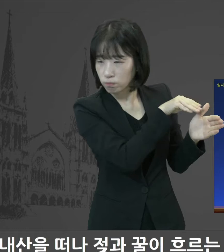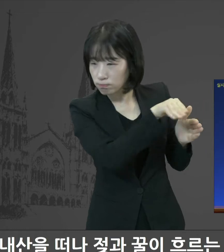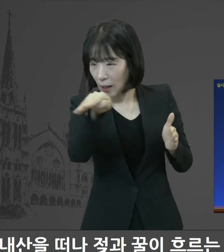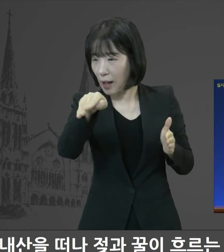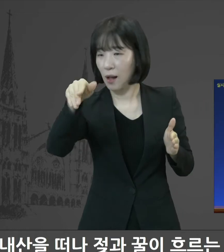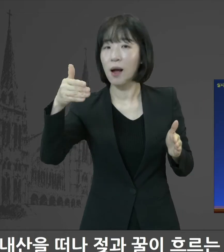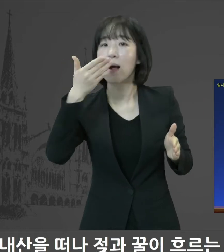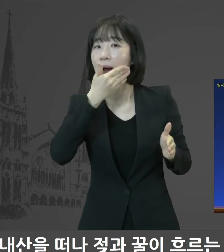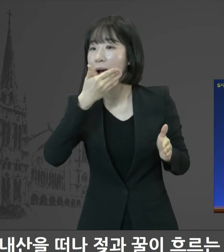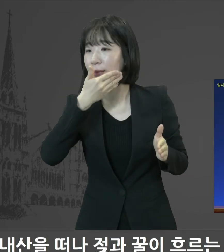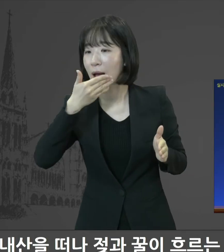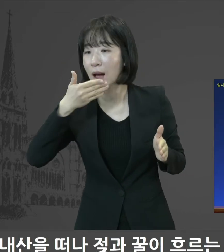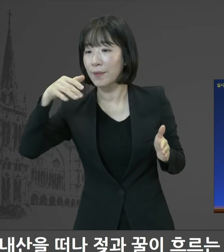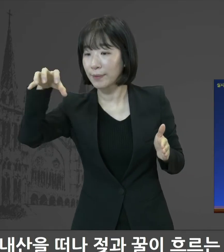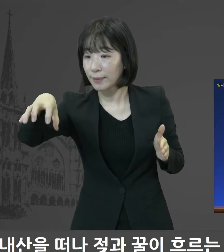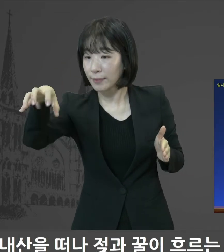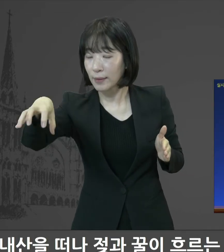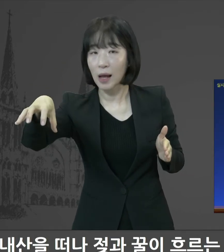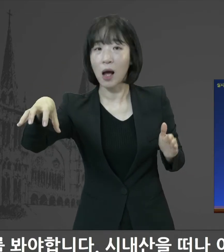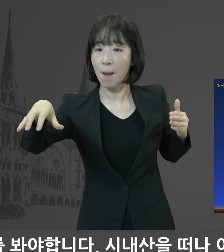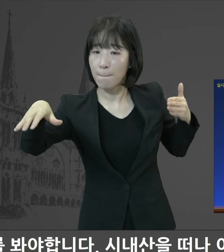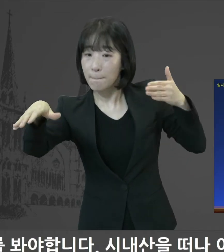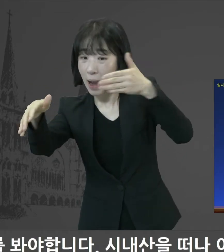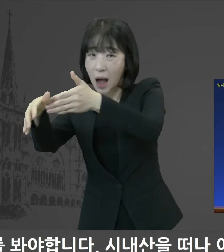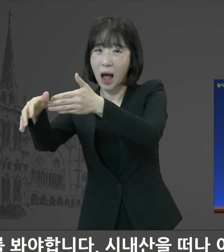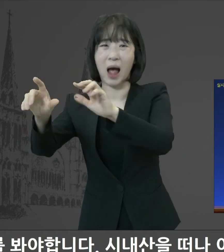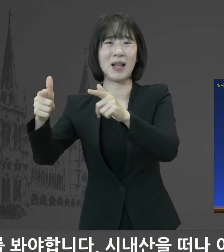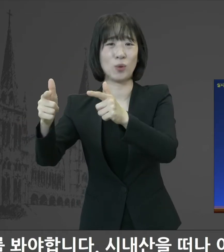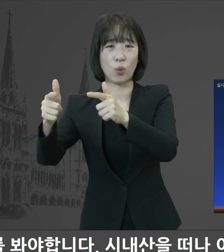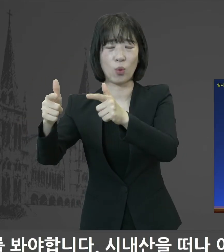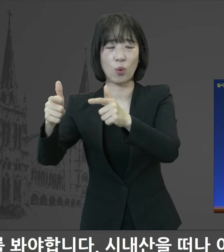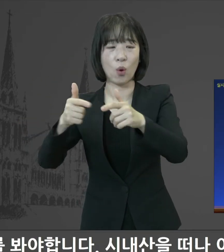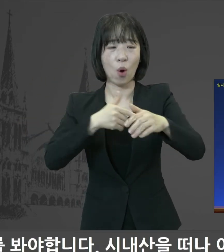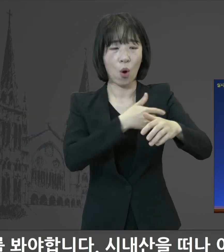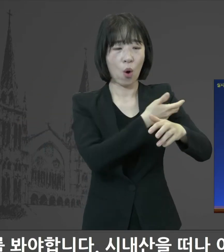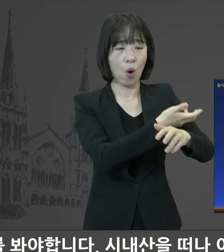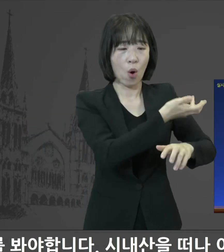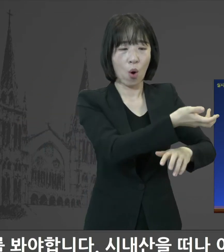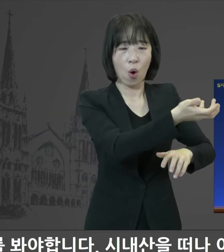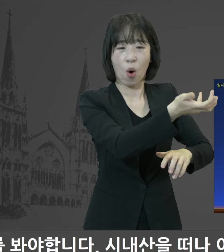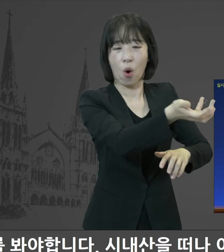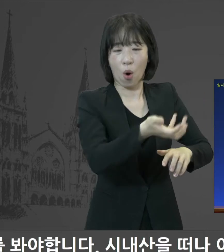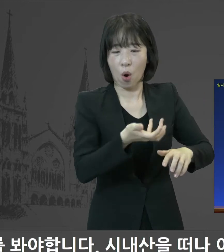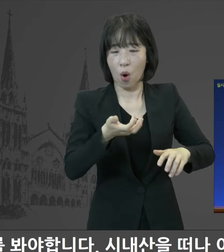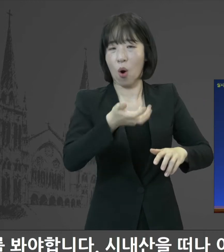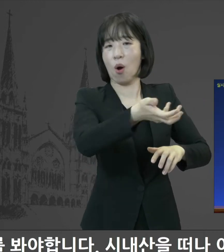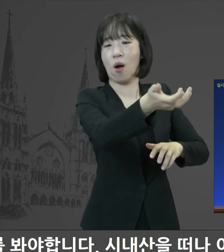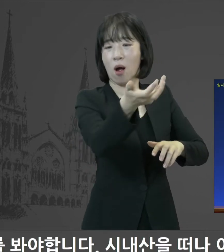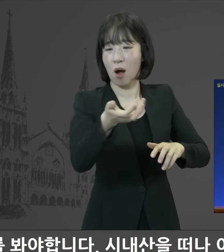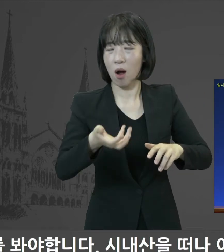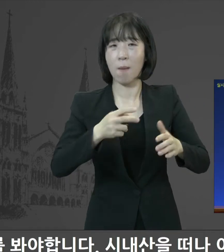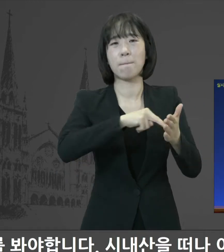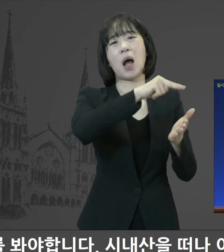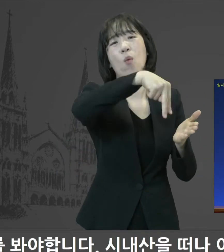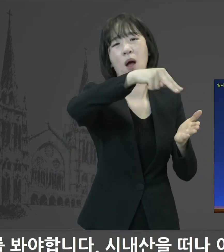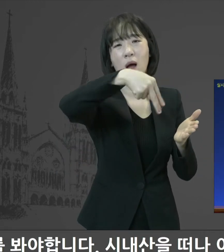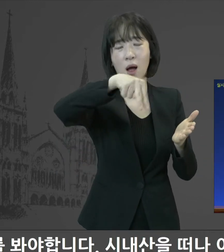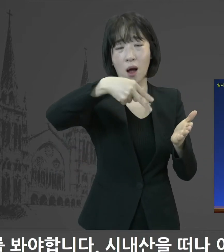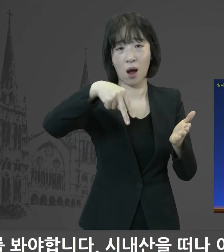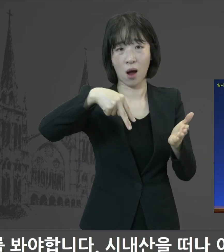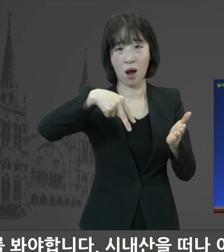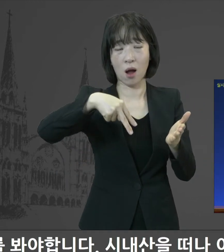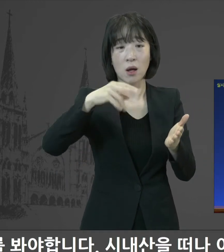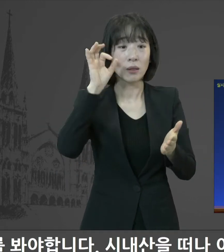동편을 통해서 이제 그 가나안 땅으로 입성을 하는데, 이 기간을 만약에 방황하지 않고 갔다면,